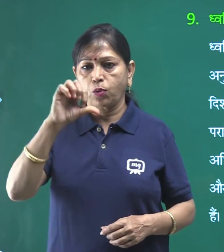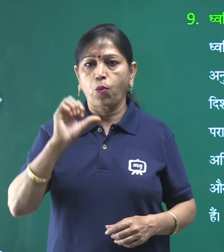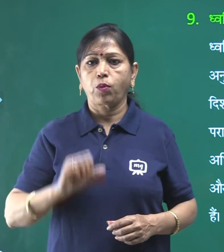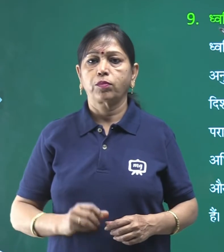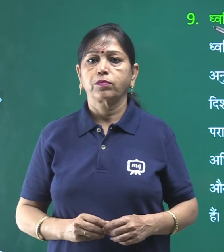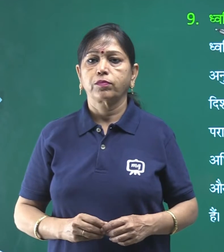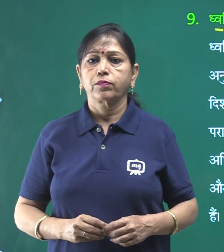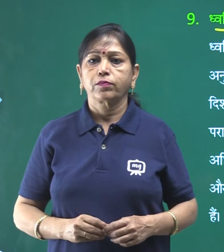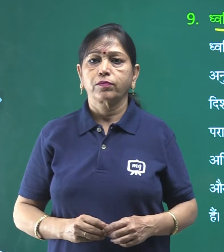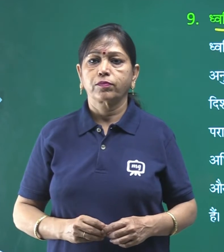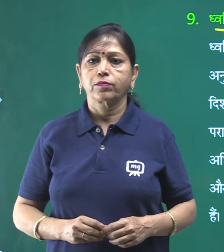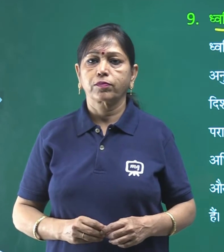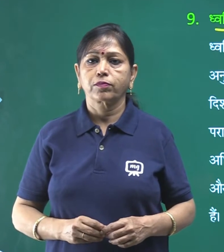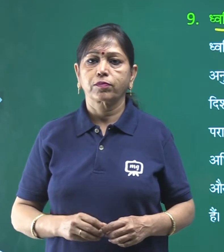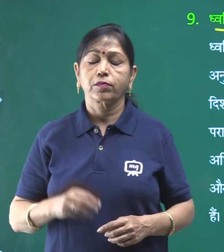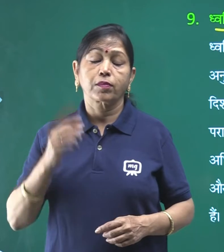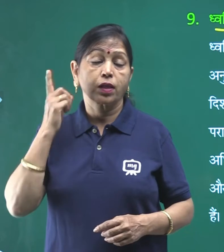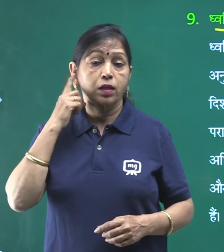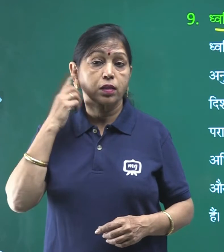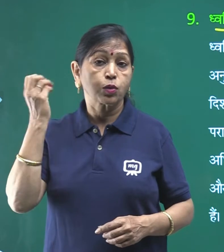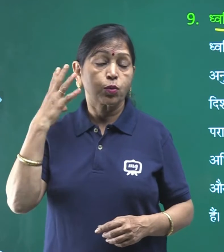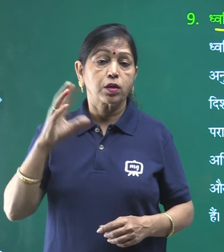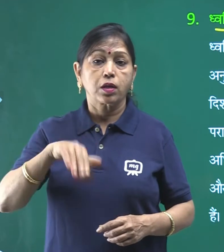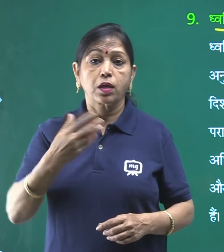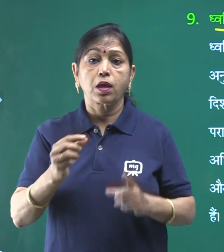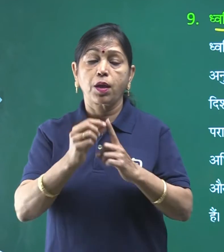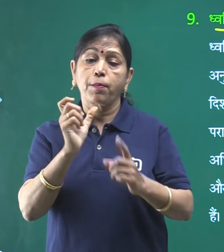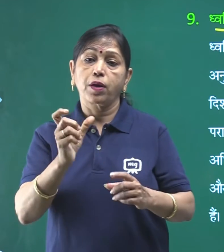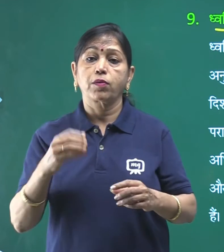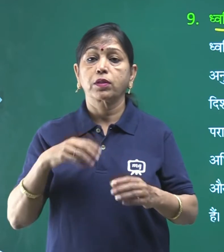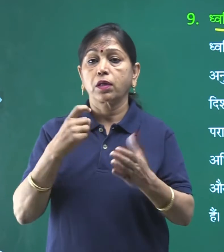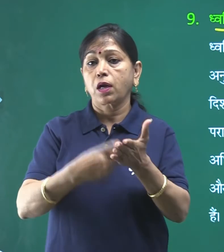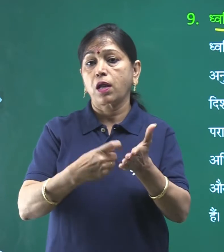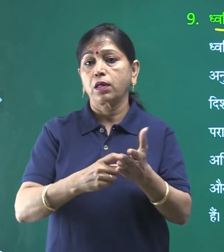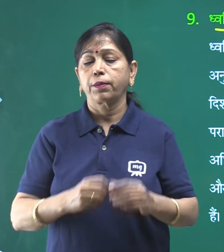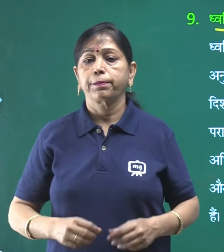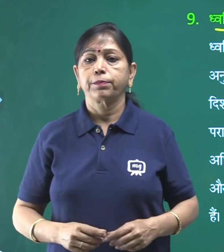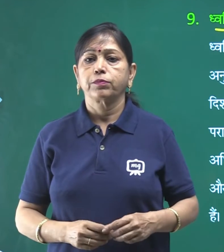9 ध्वनि के परावर्तन का नियम।